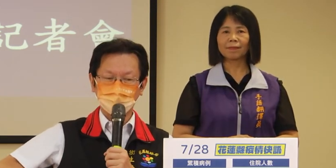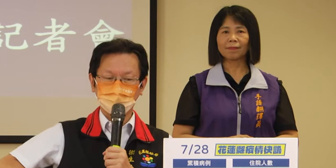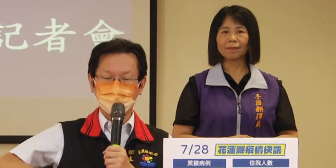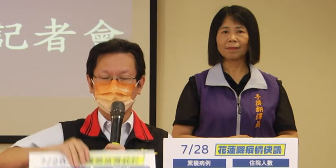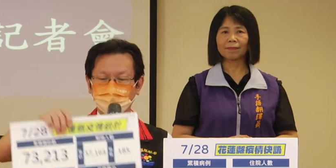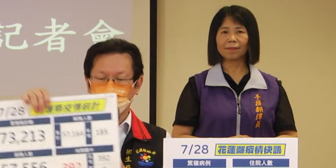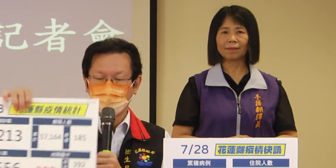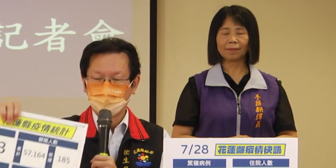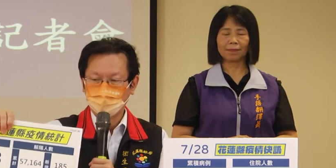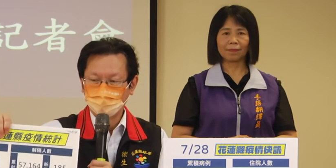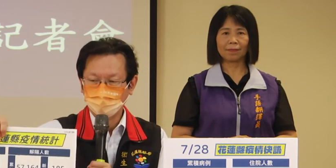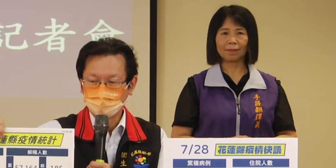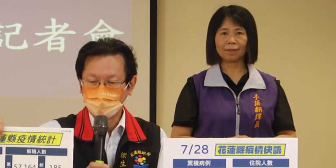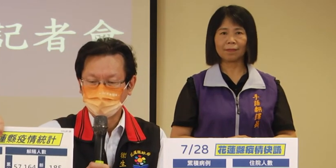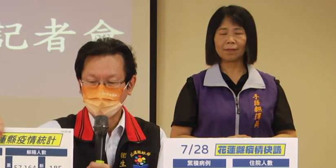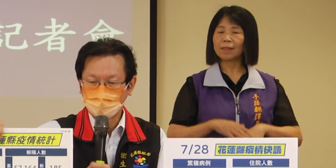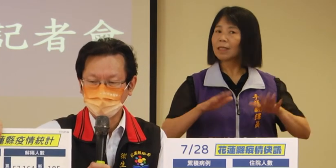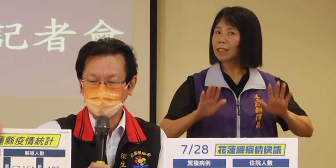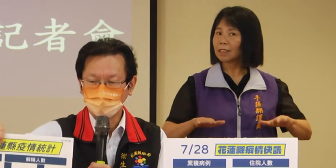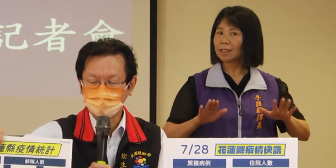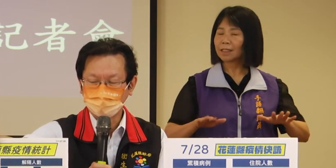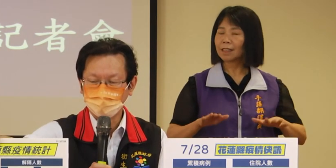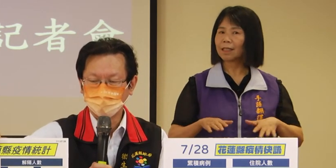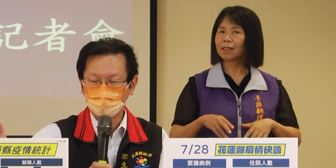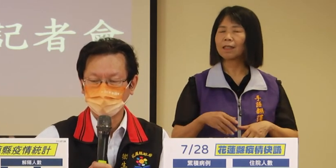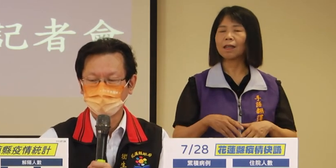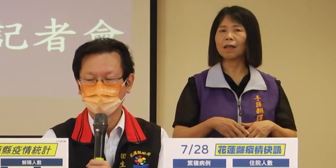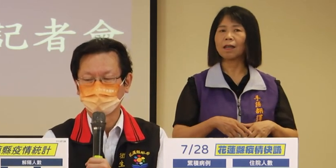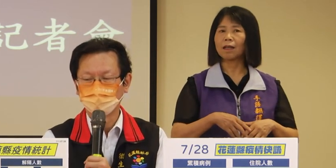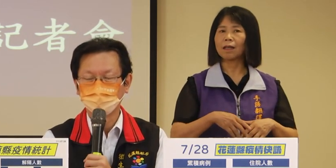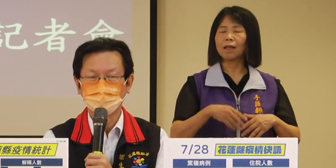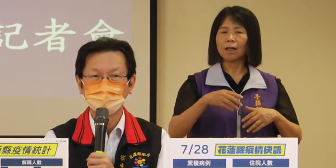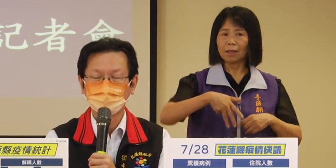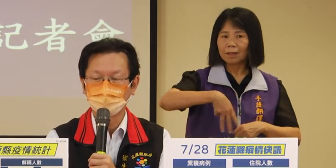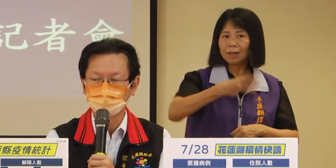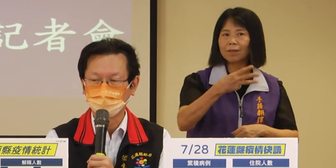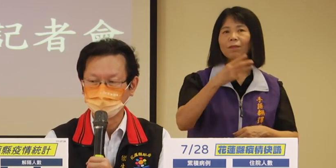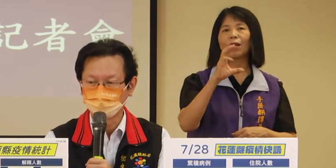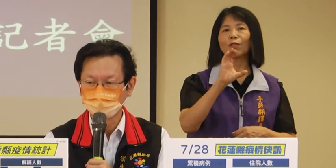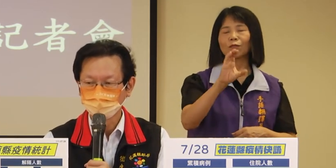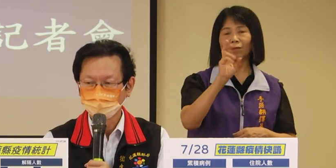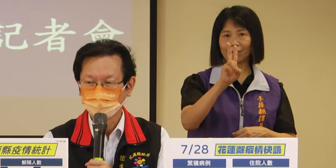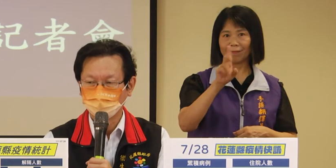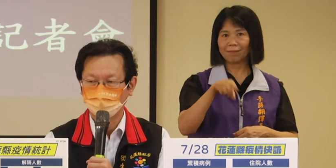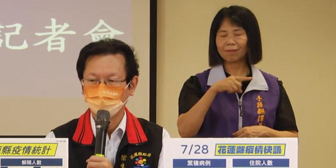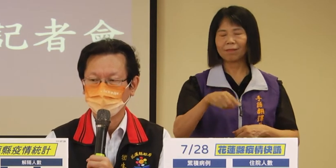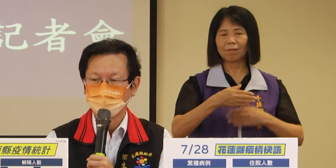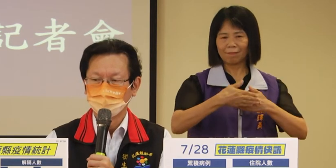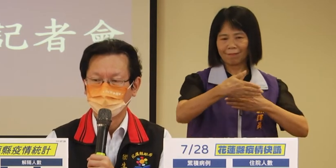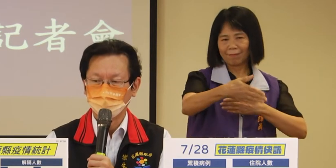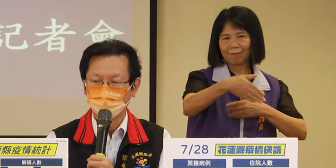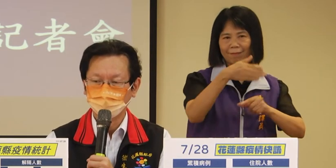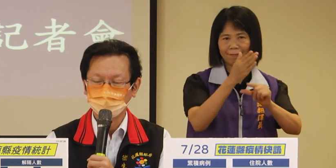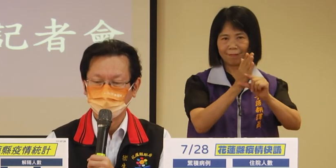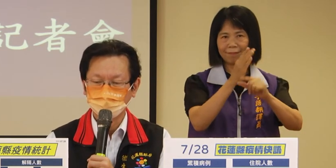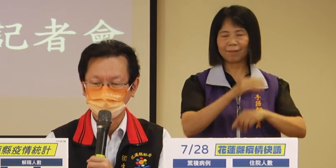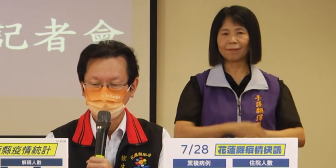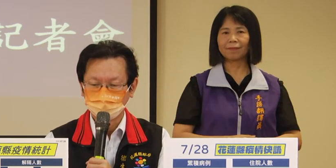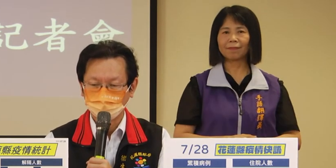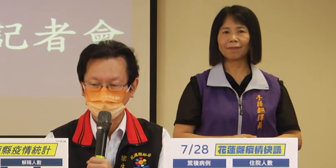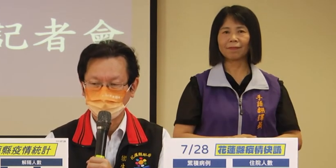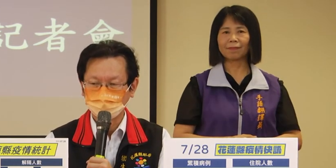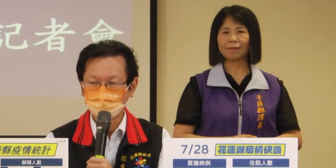那我们的目前还有392人在隔离中啊。那目